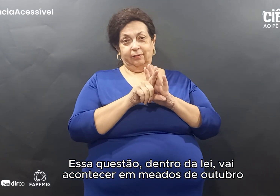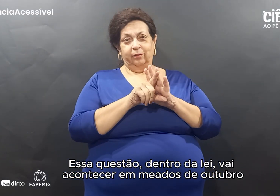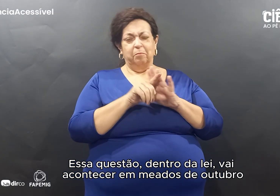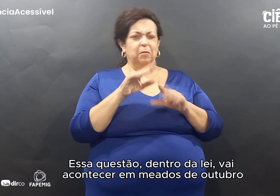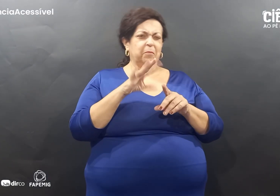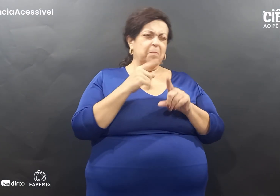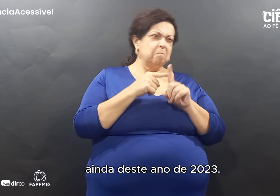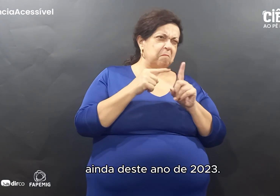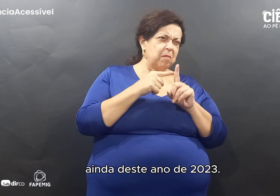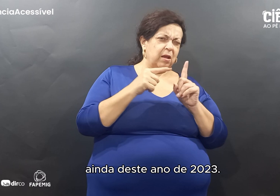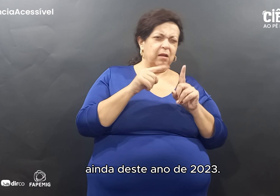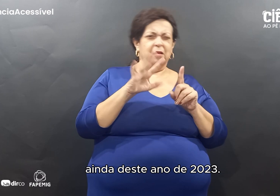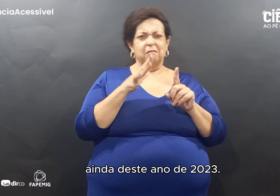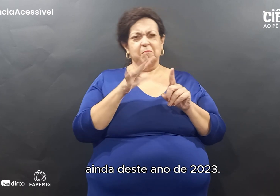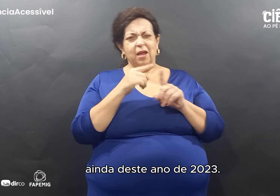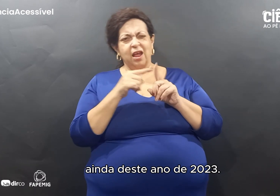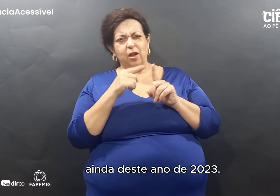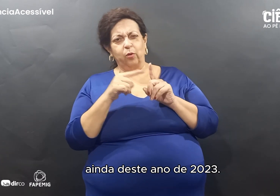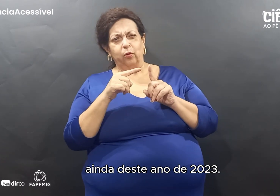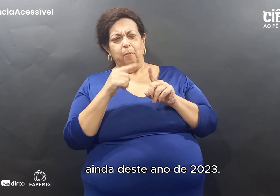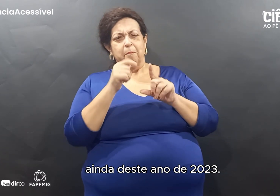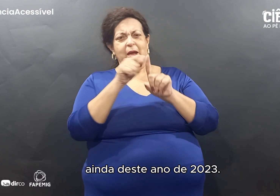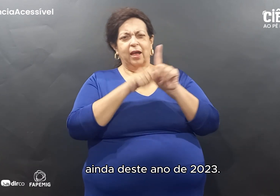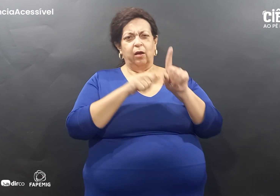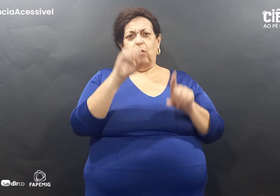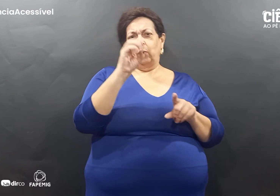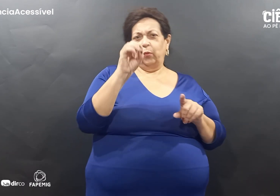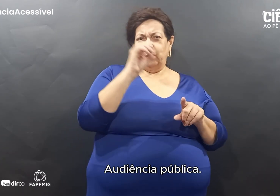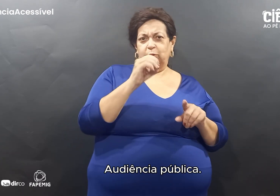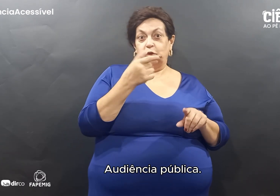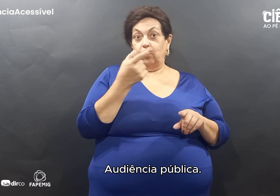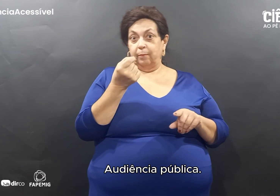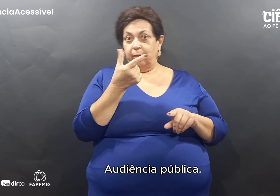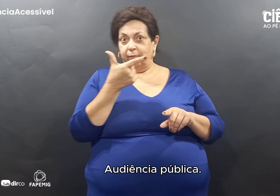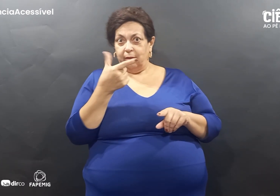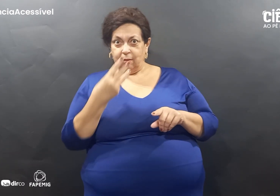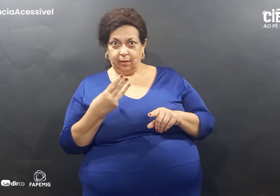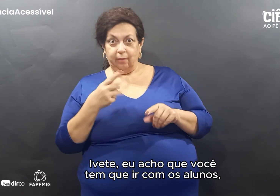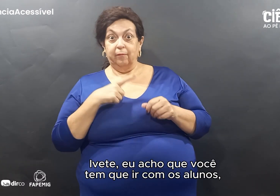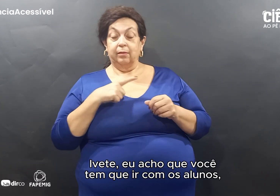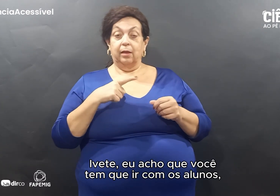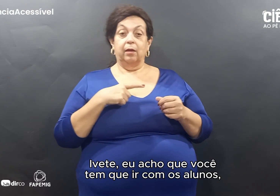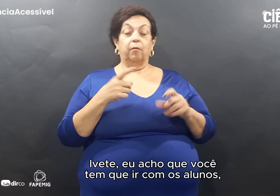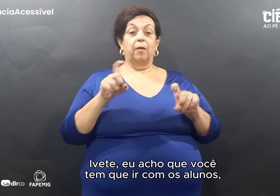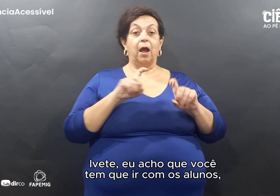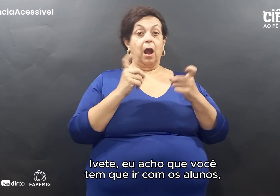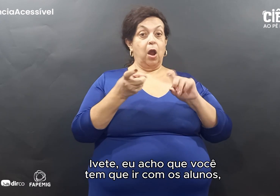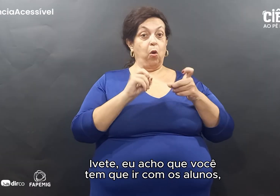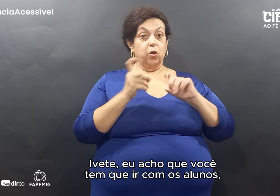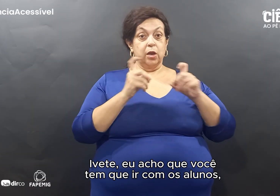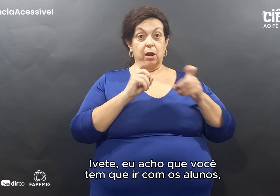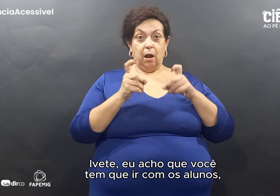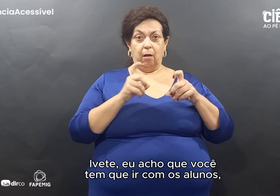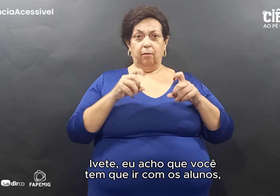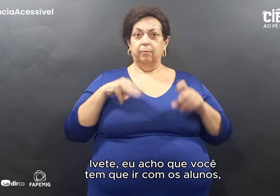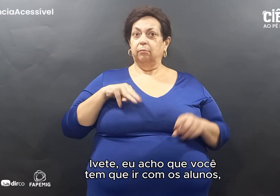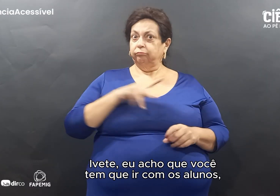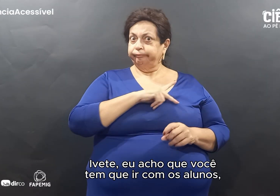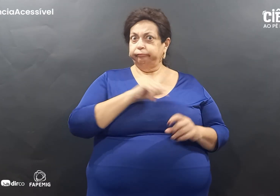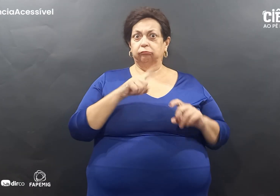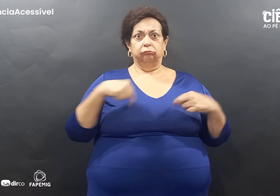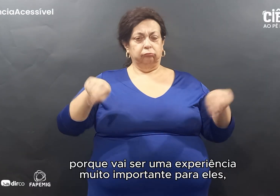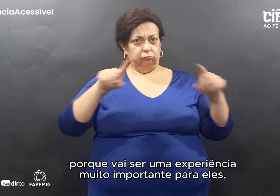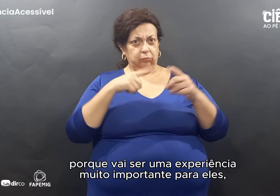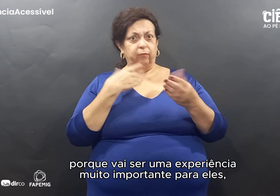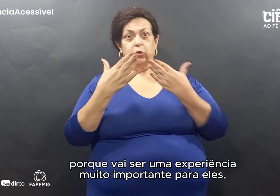meados de outubro, ainda desse ano de 2023, tá? Audiência pública. Ivete, eu acho que você tem que ir com os